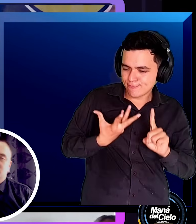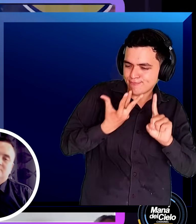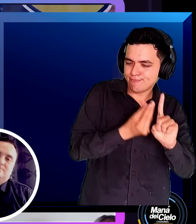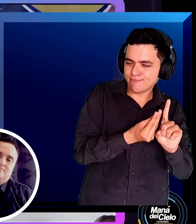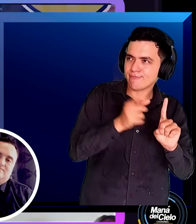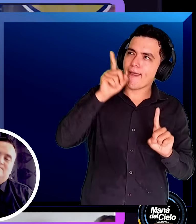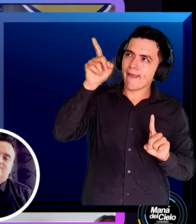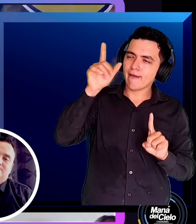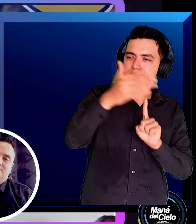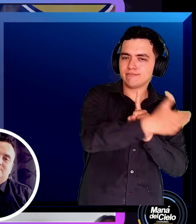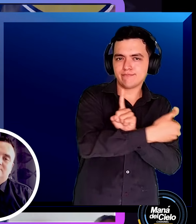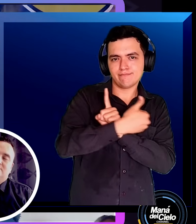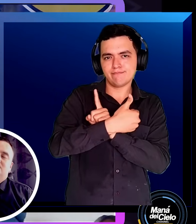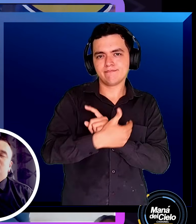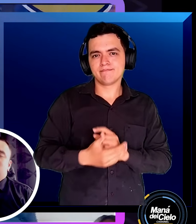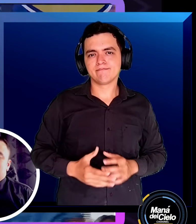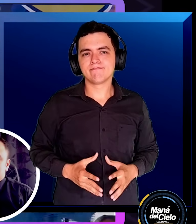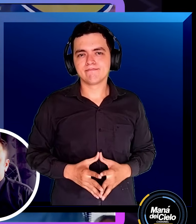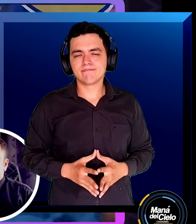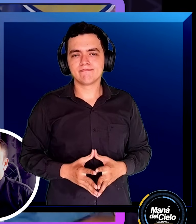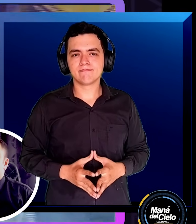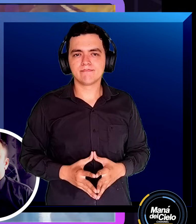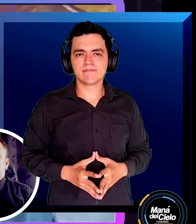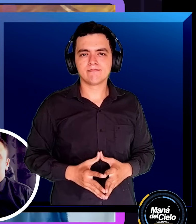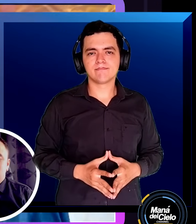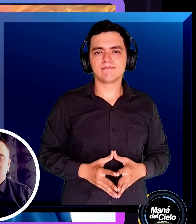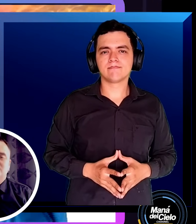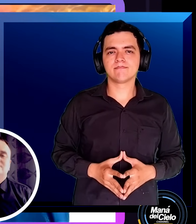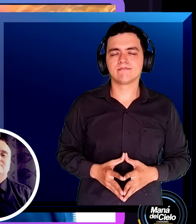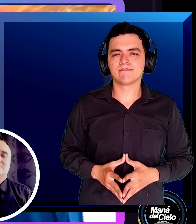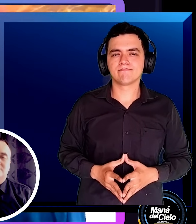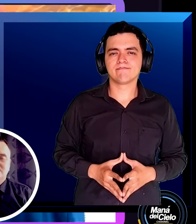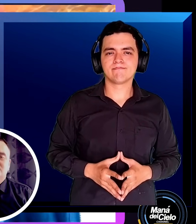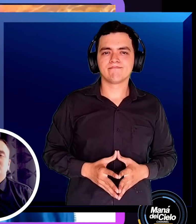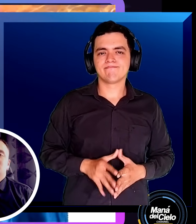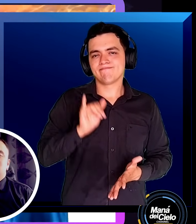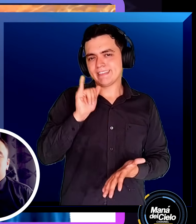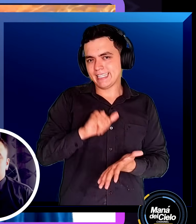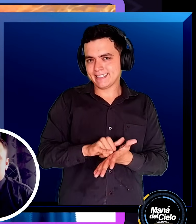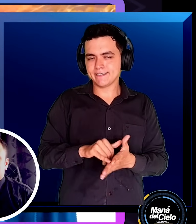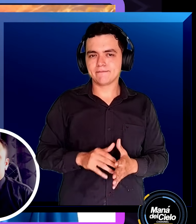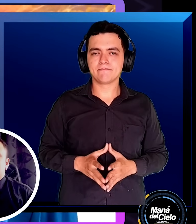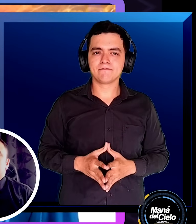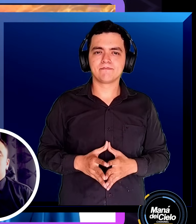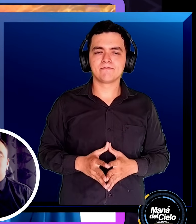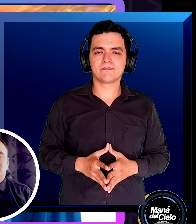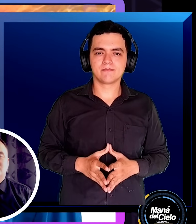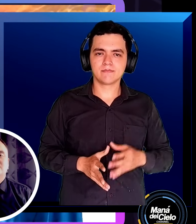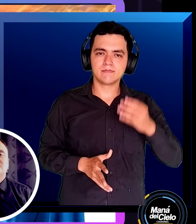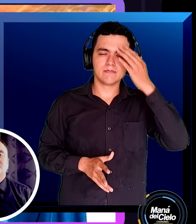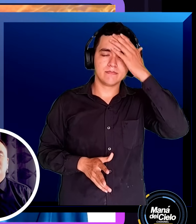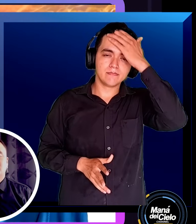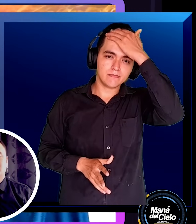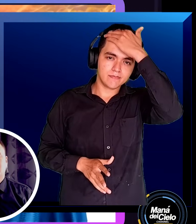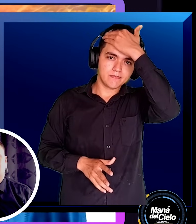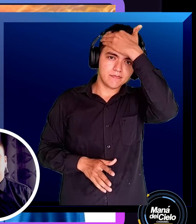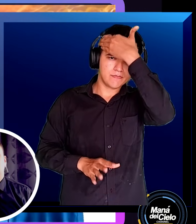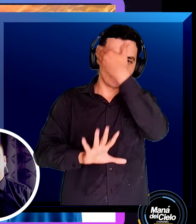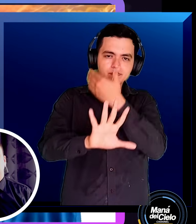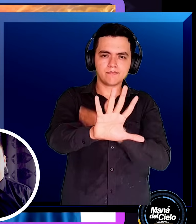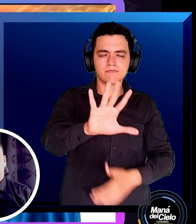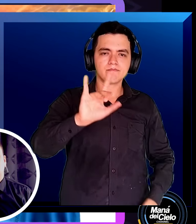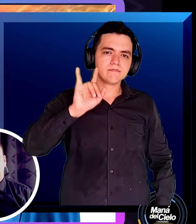Porque hay gente que dice: no, Dios está conmigo, Dios me ayuda. Claro, pero la Biblia dice: buscar a Jehová y su poder,